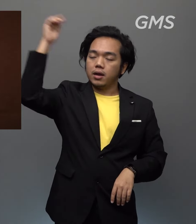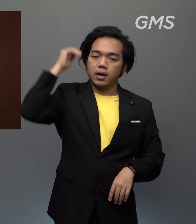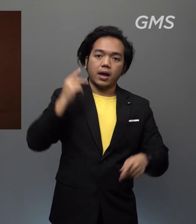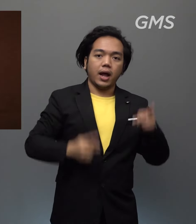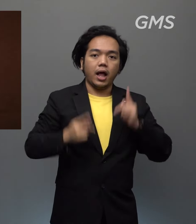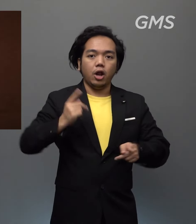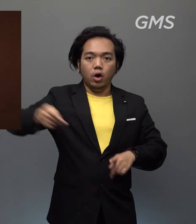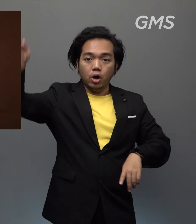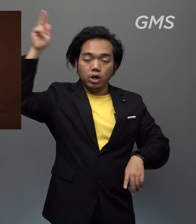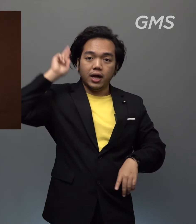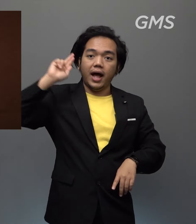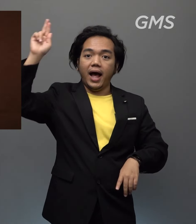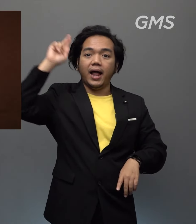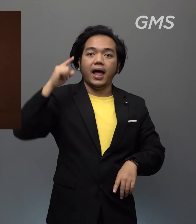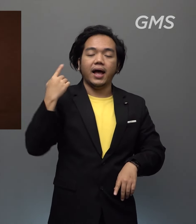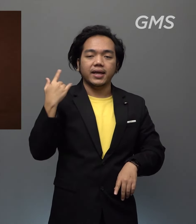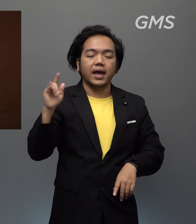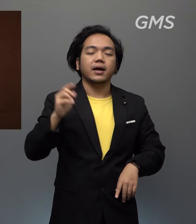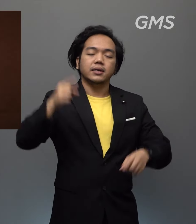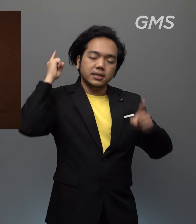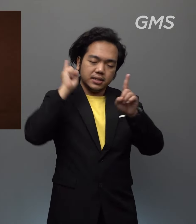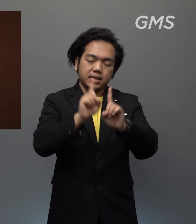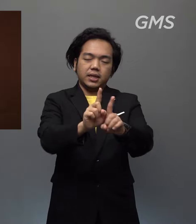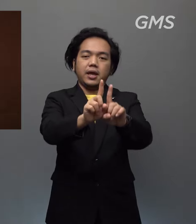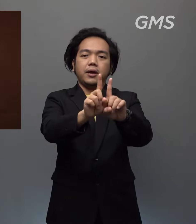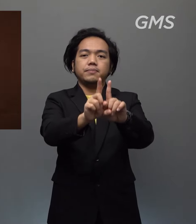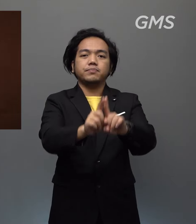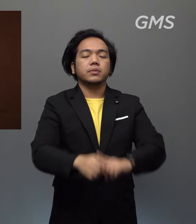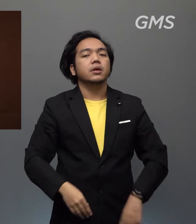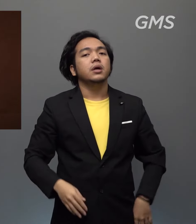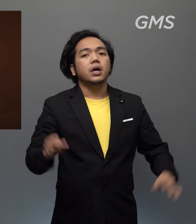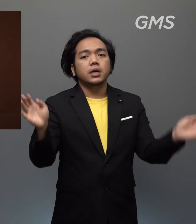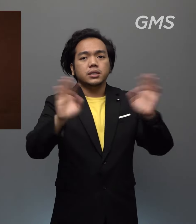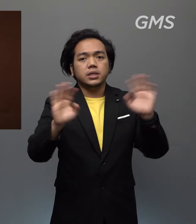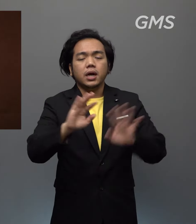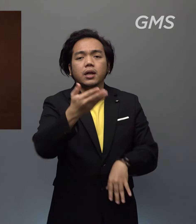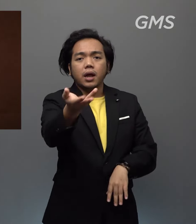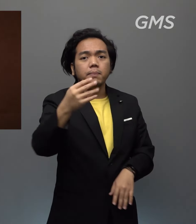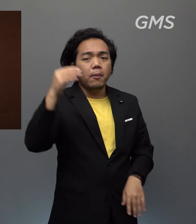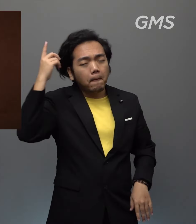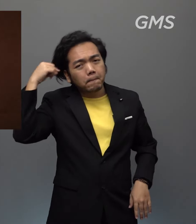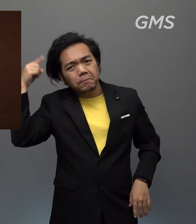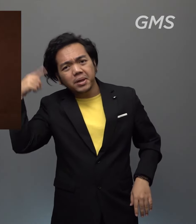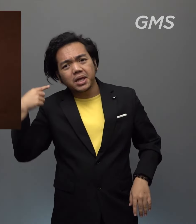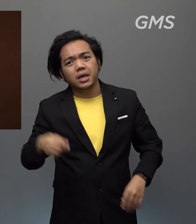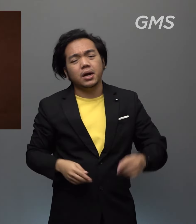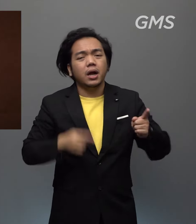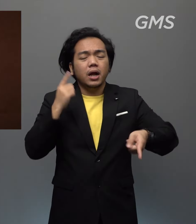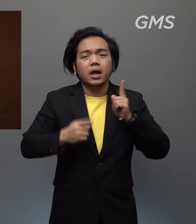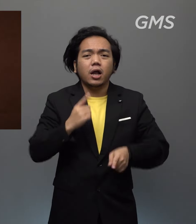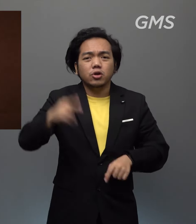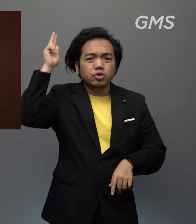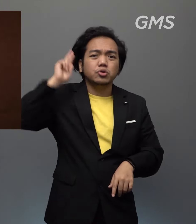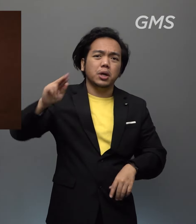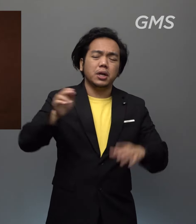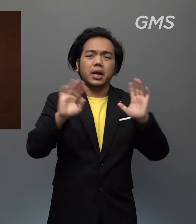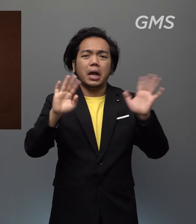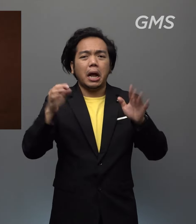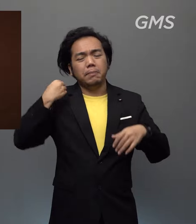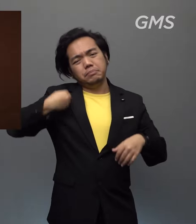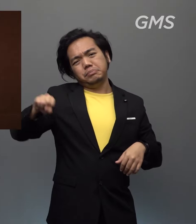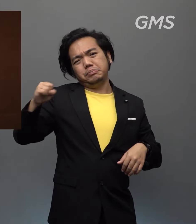pernah berpikir bahwa kondisi yang sulit seperti ini, bahwa Tuhan tidak bisa menyatakan rencananya.